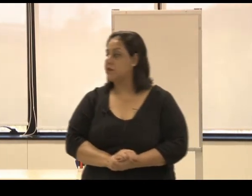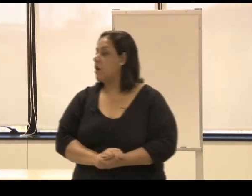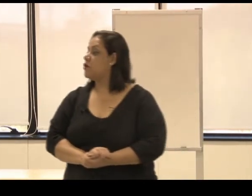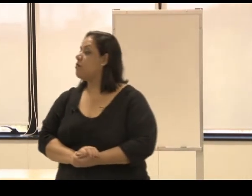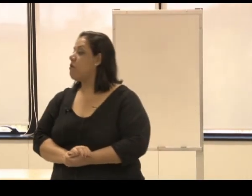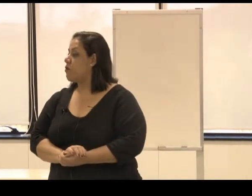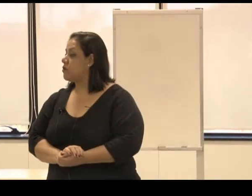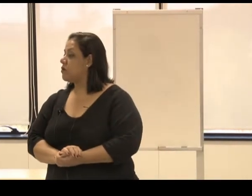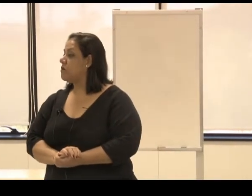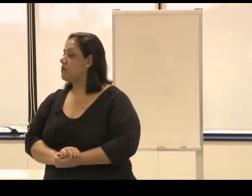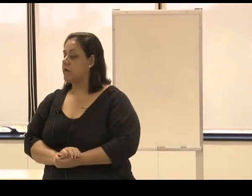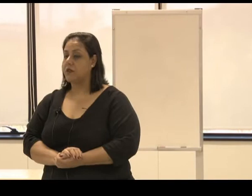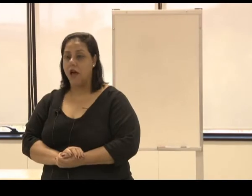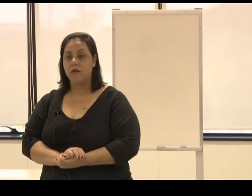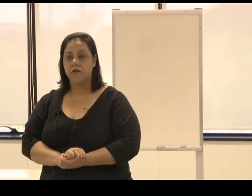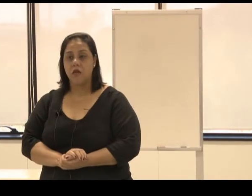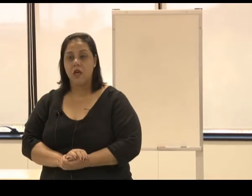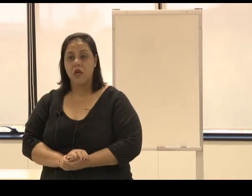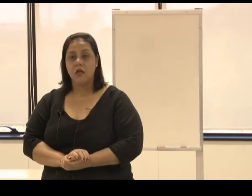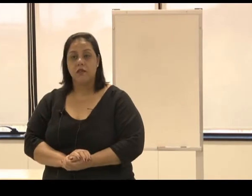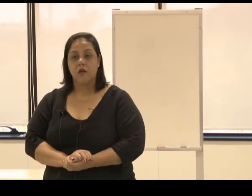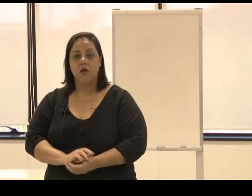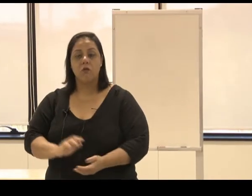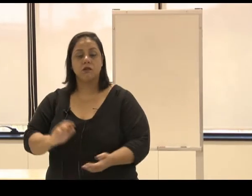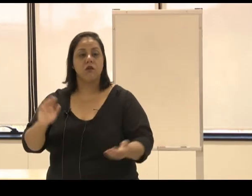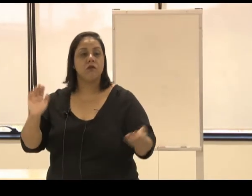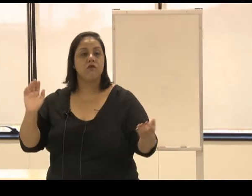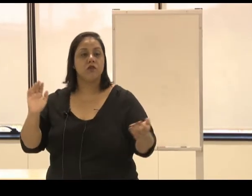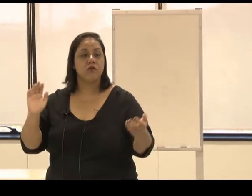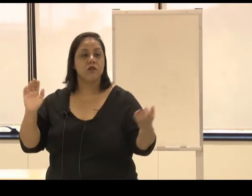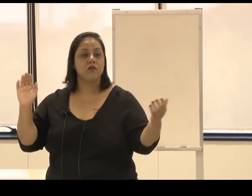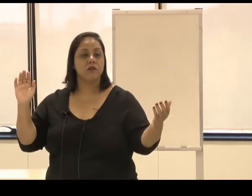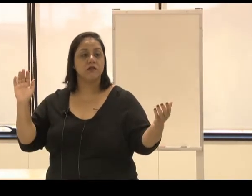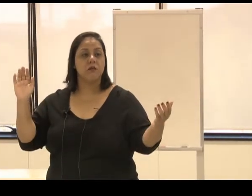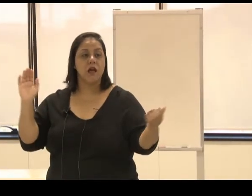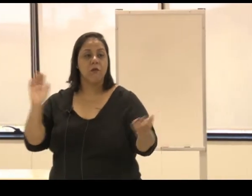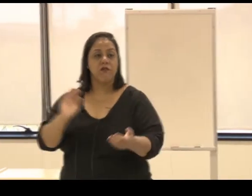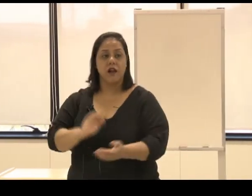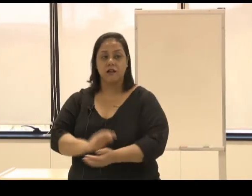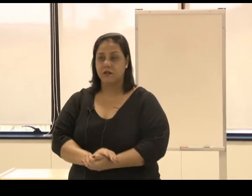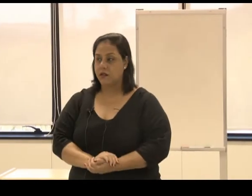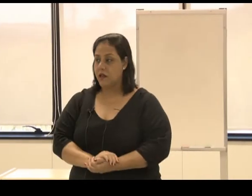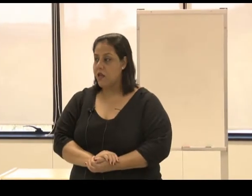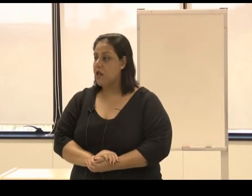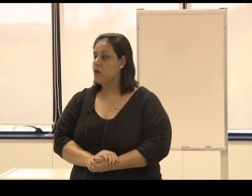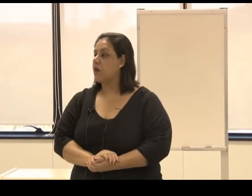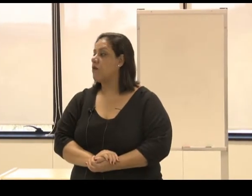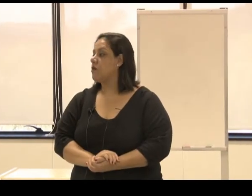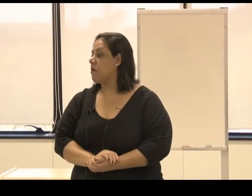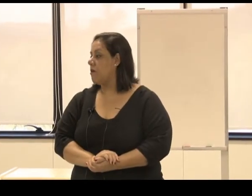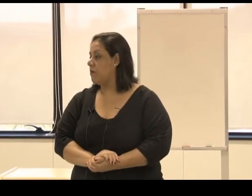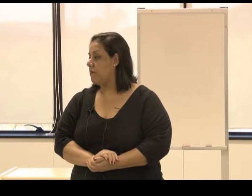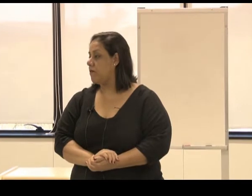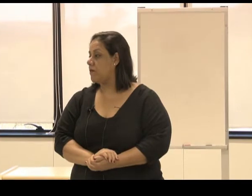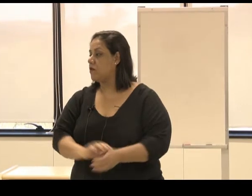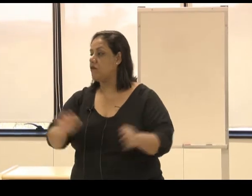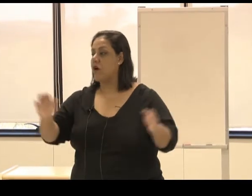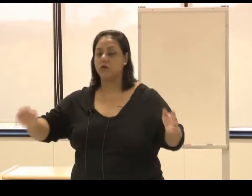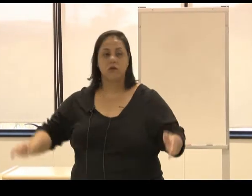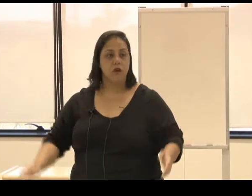de ponto, tá? Então é como se eu, toda vez que eu fosse terminar uma frase, eu tenho que voltar a mão. Se eu não volto, eu